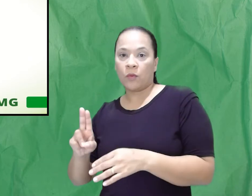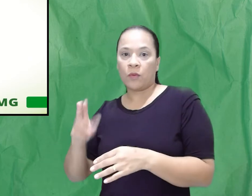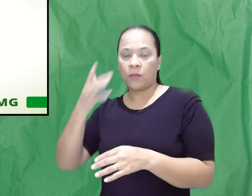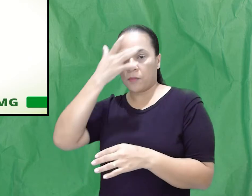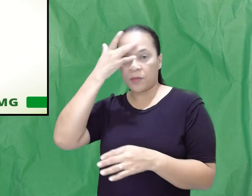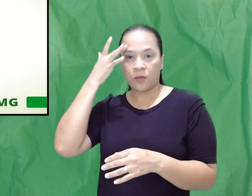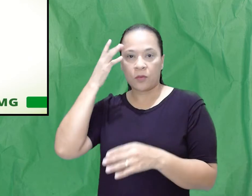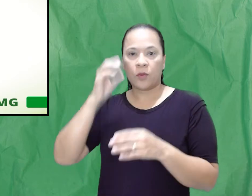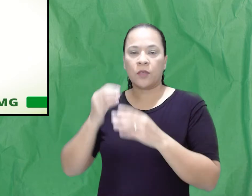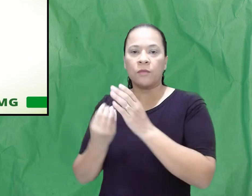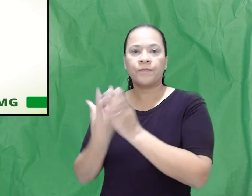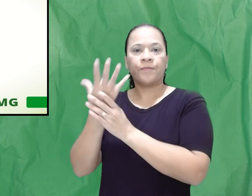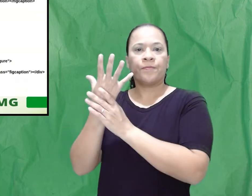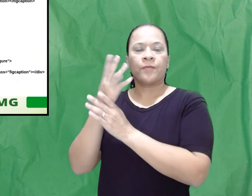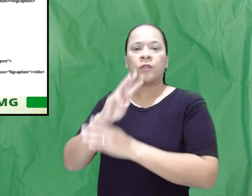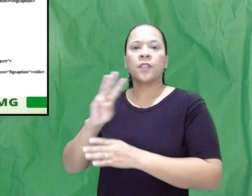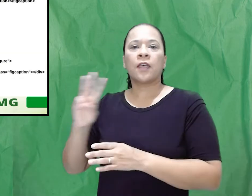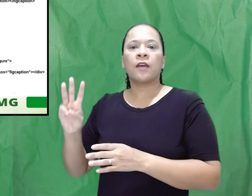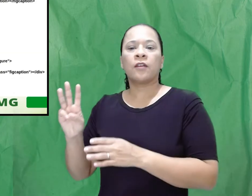ano da última atualização dele.